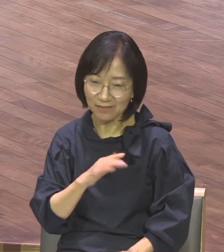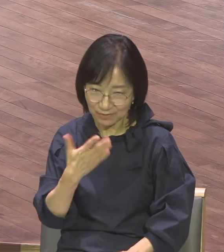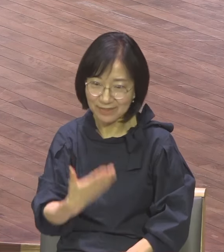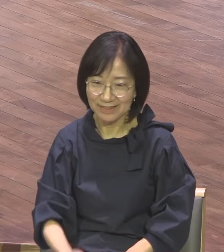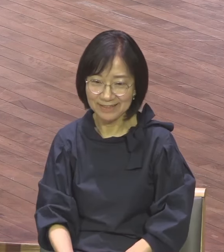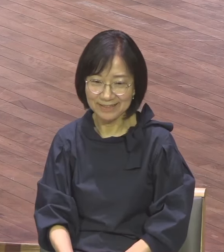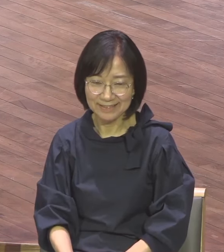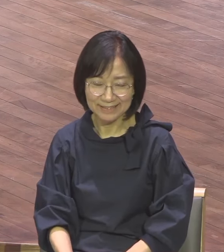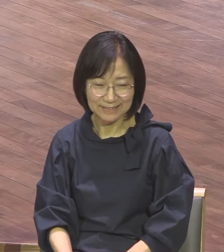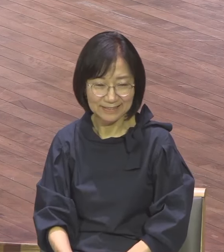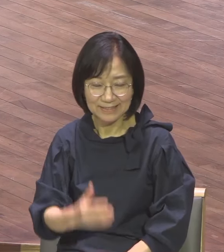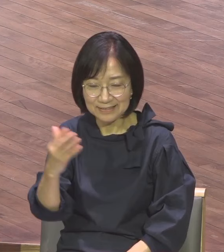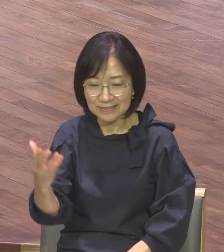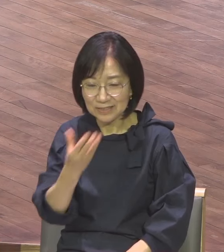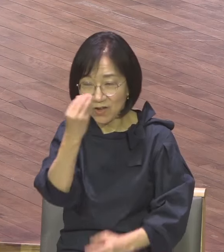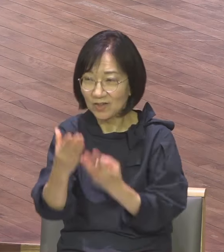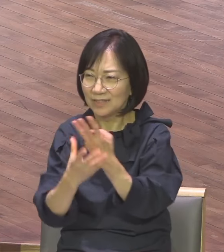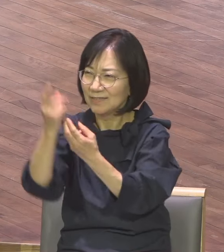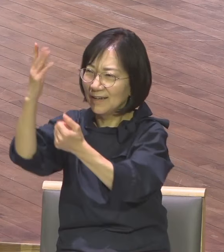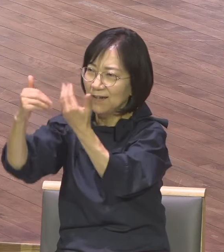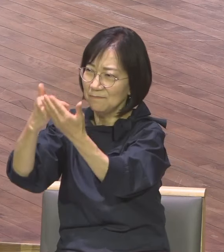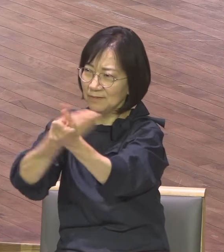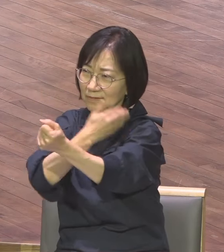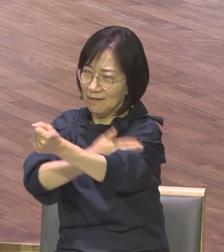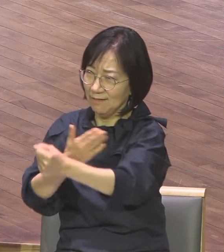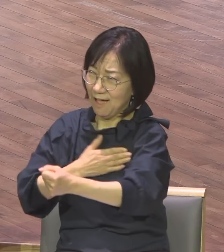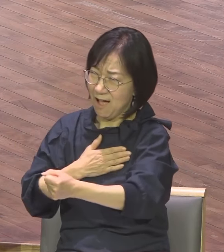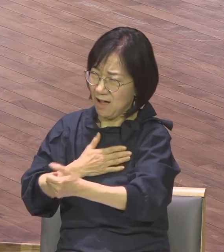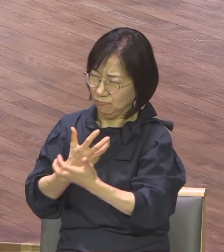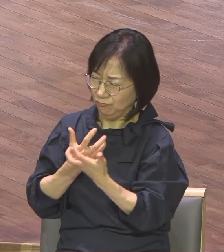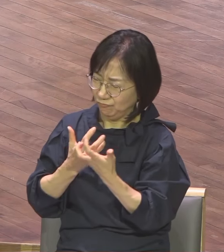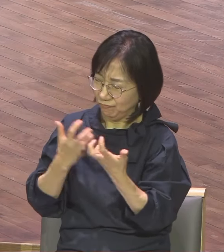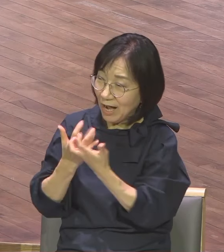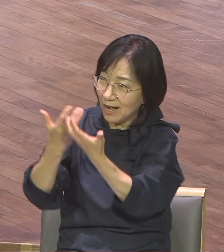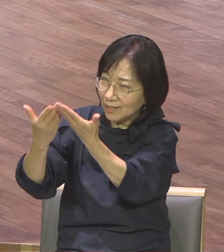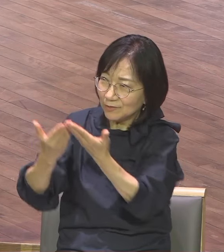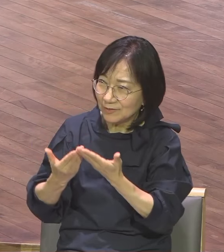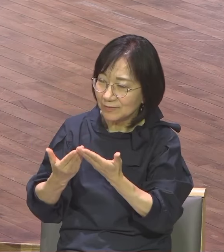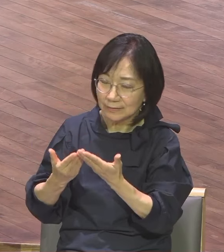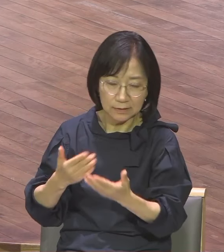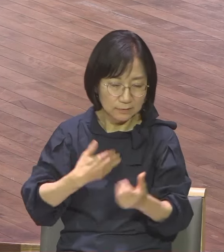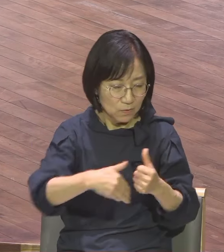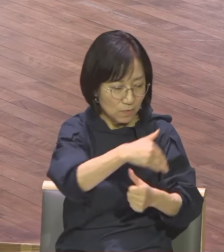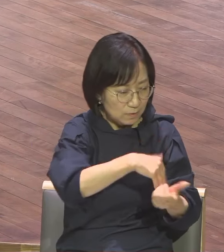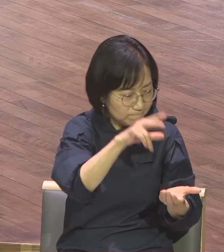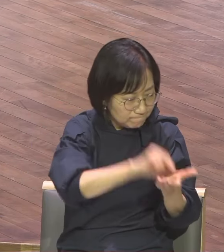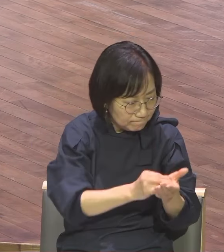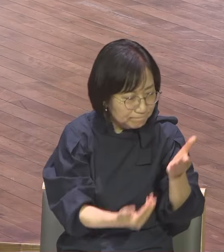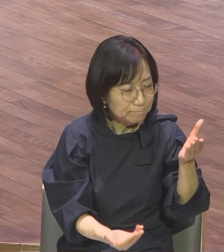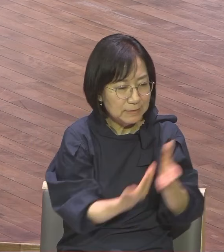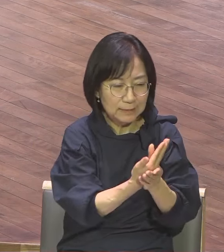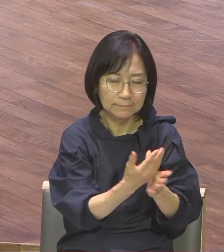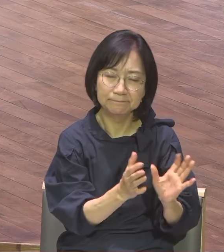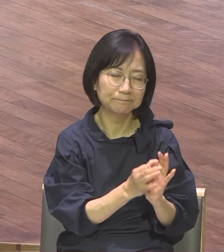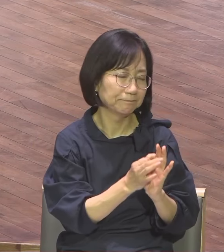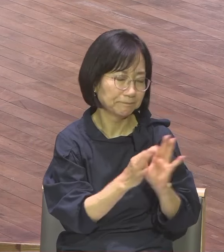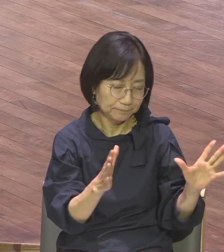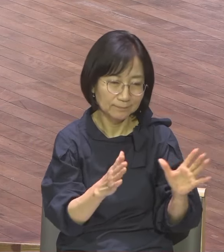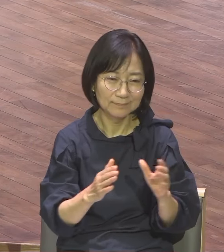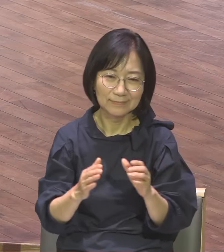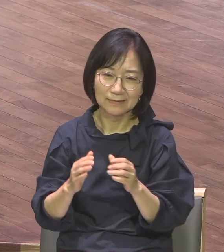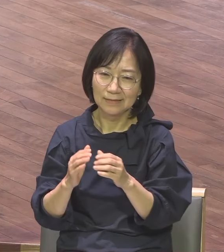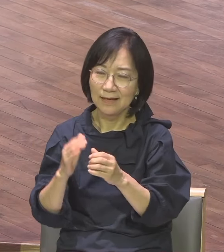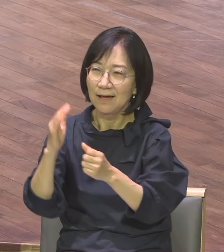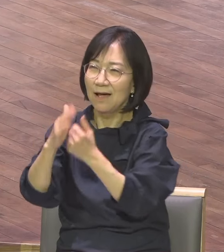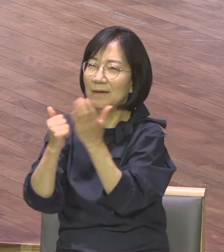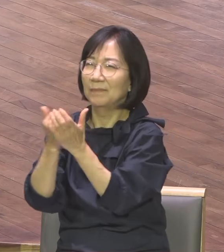하나님의 능력이 내 안에 충만히 임할 때 어떤 상황 환경 속에서도 초월적 은혜를